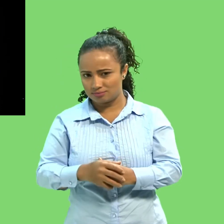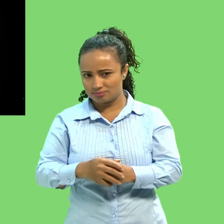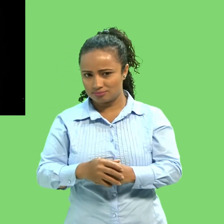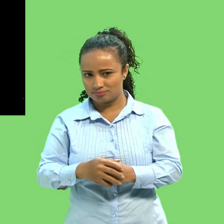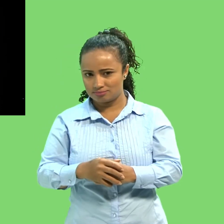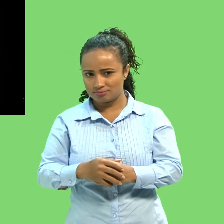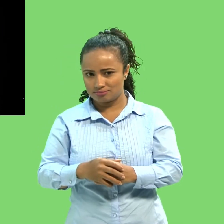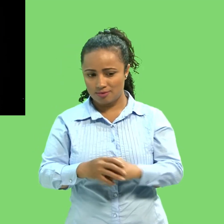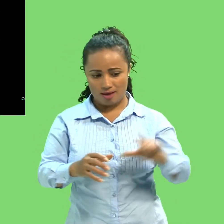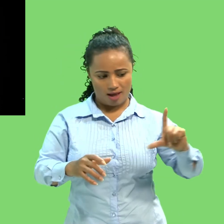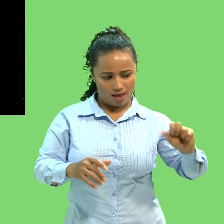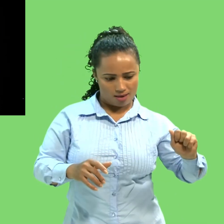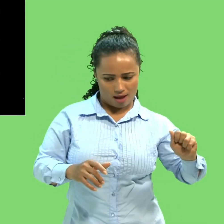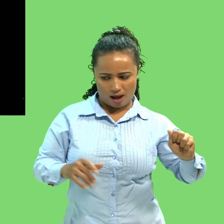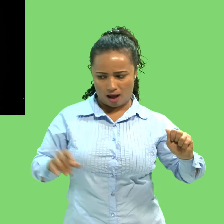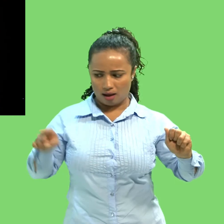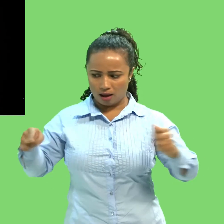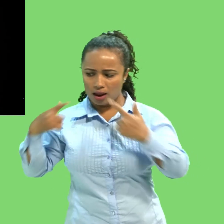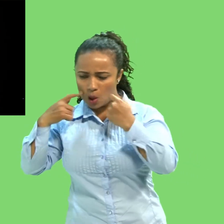Vamos ver a resposta.